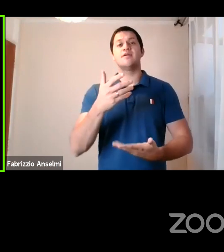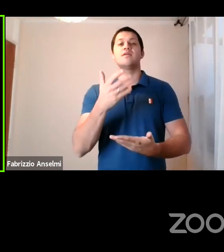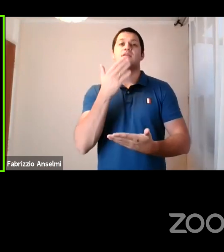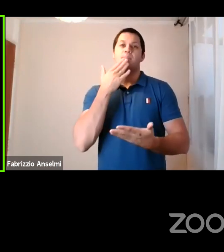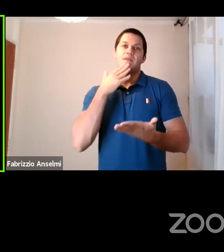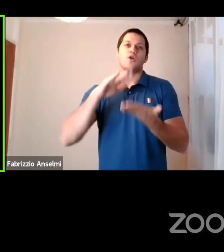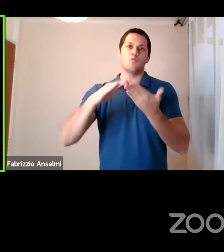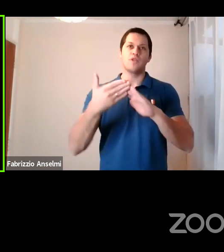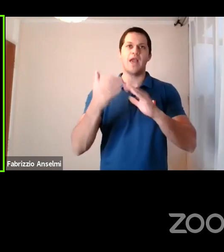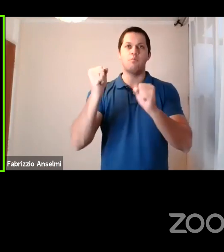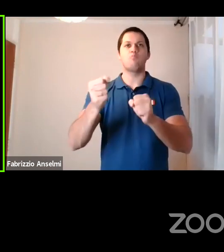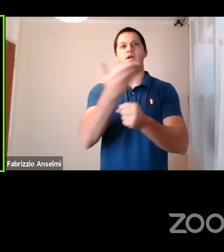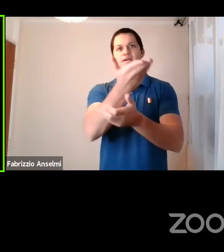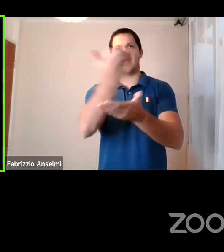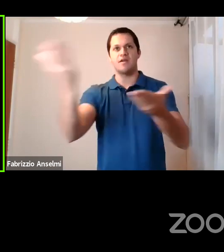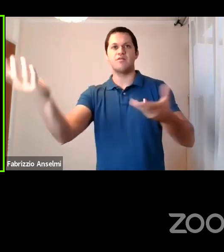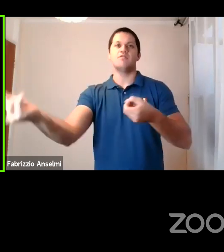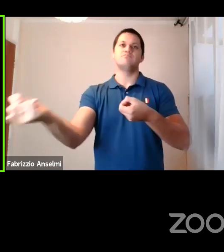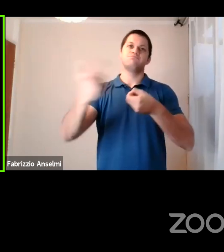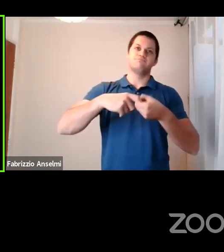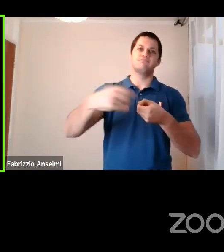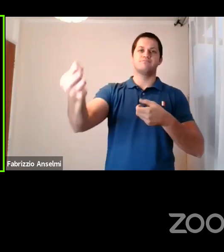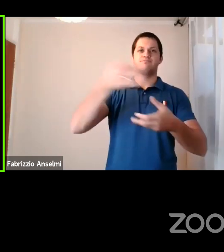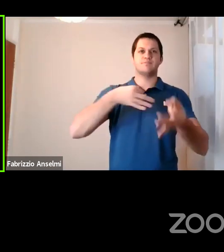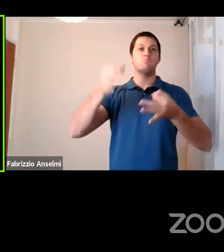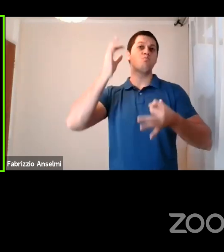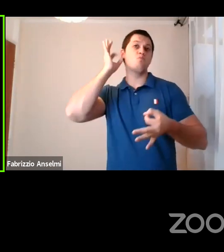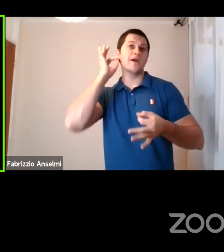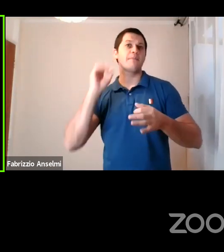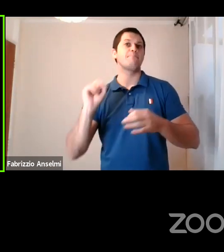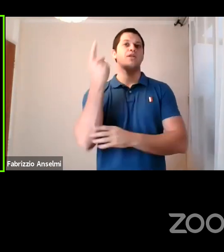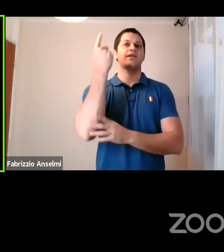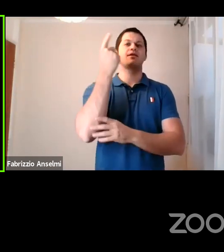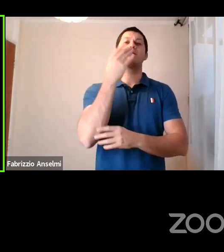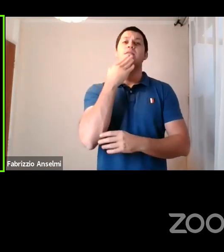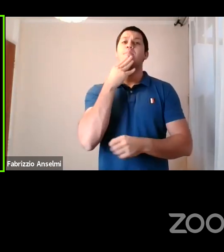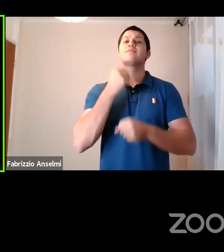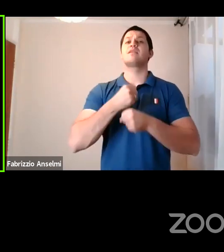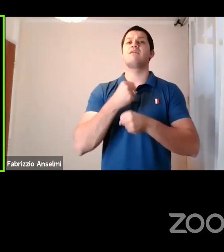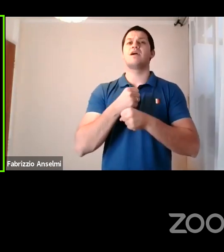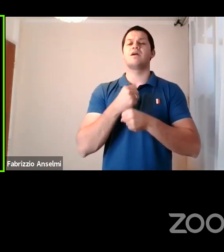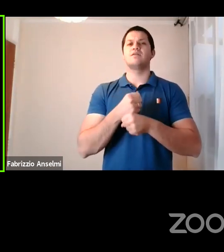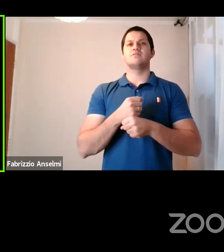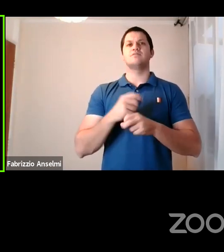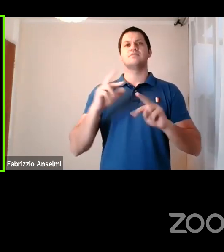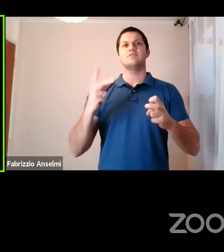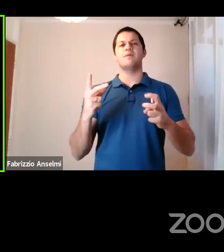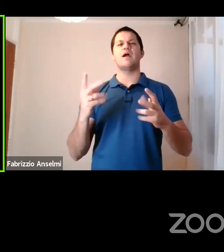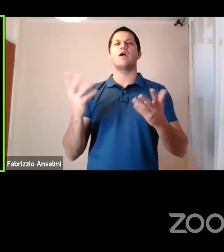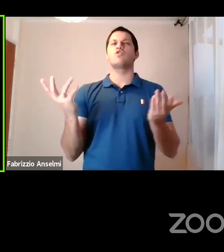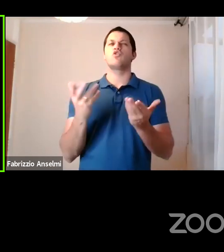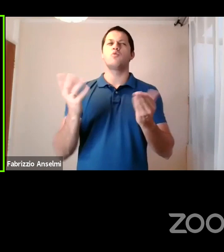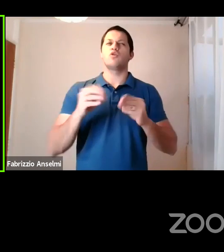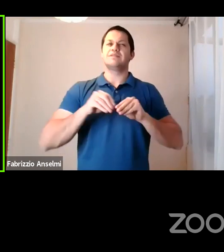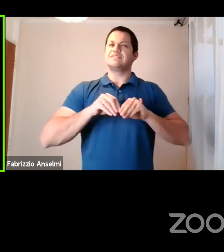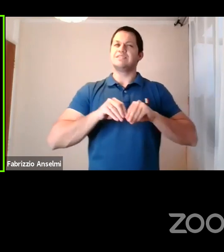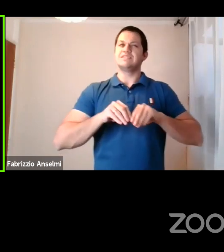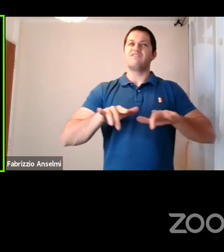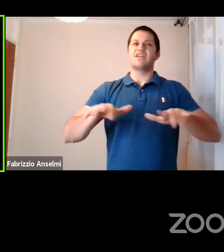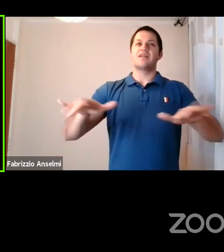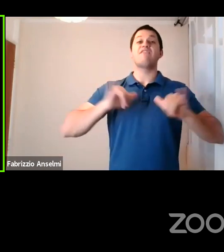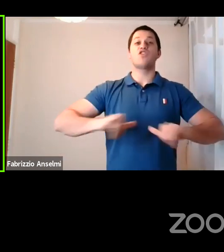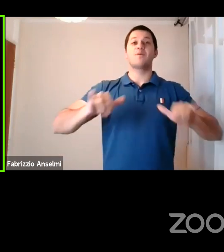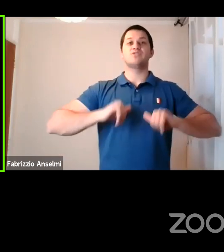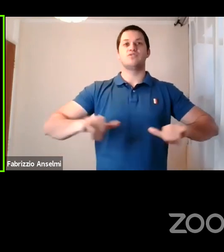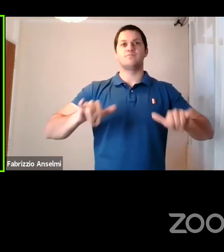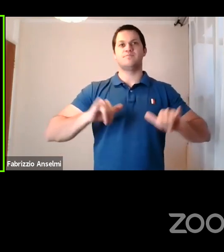de este proyecto de Mujeres Pioneras. También estamos trabajando en diversificar la forma en que presentamos la información